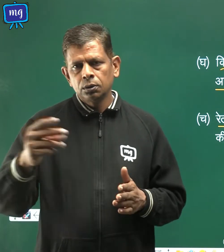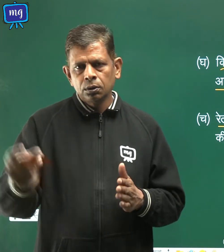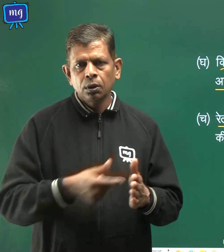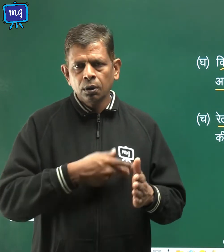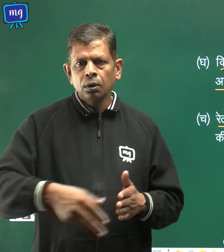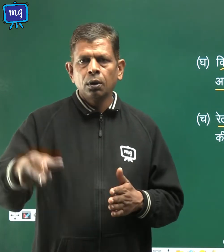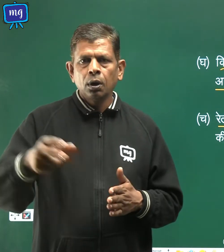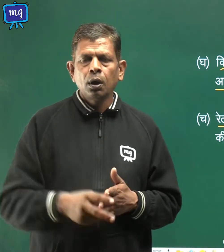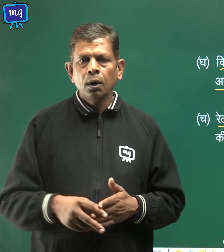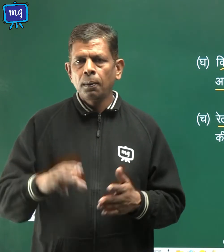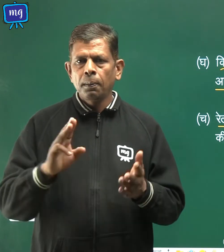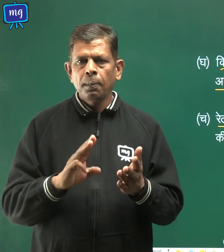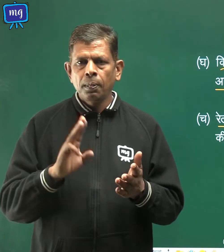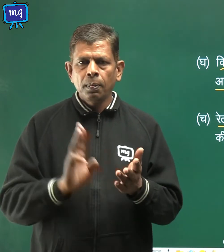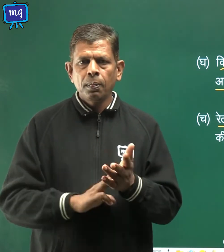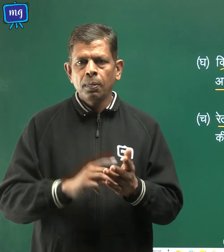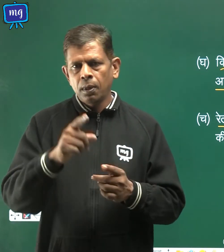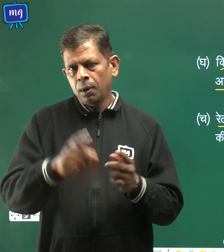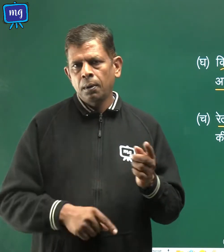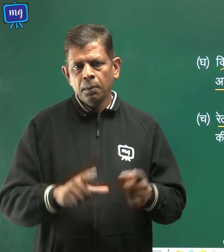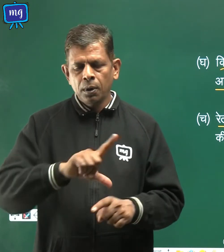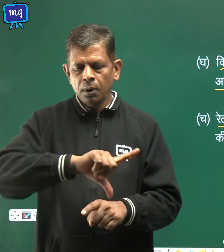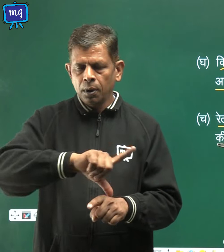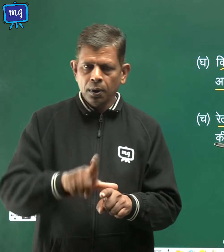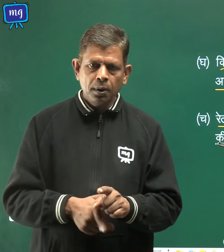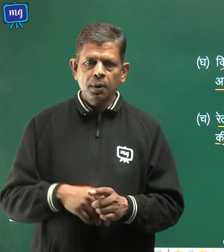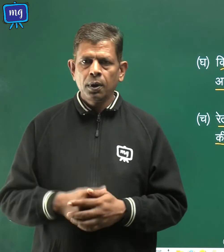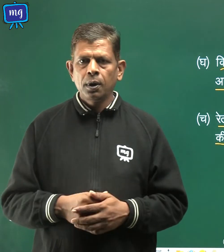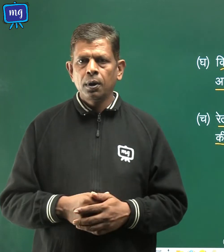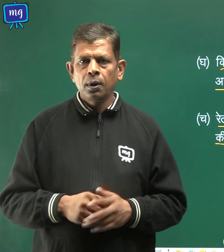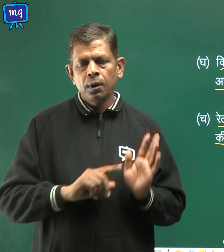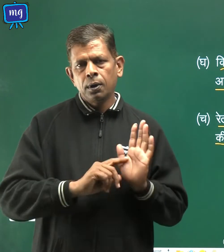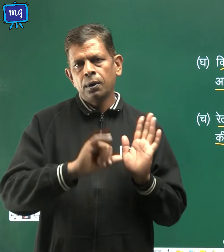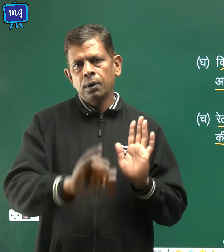मीटर प्रति घंटा में व्यक्त की जाती है।